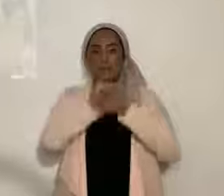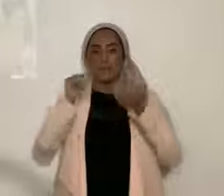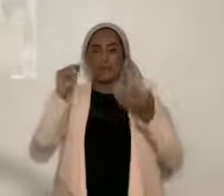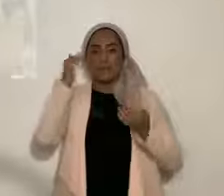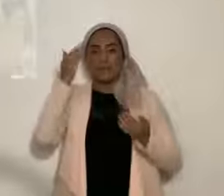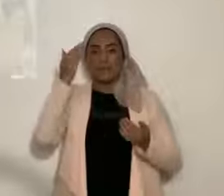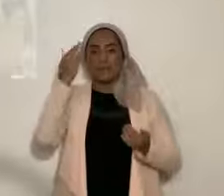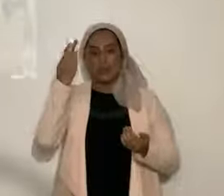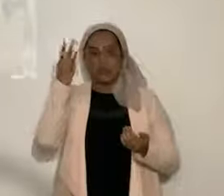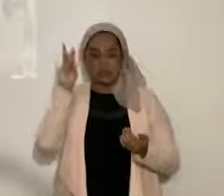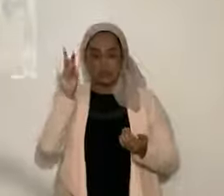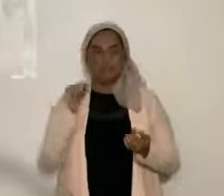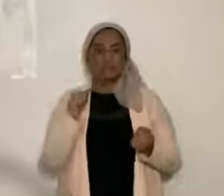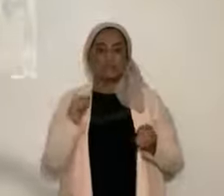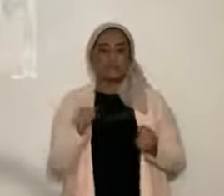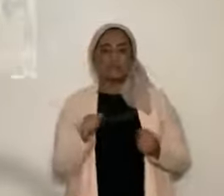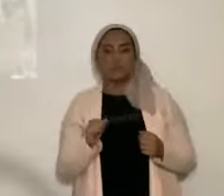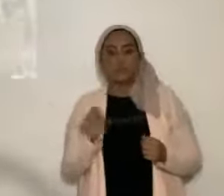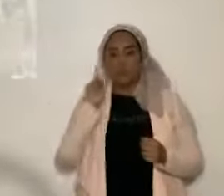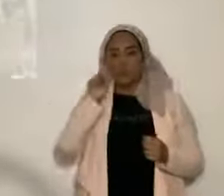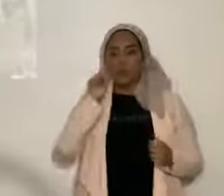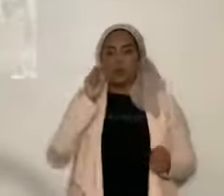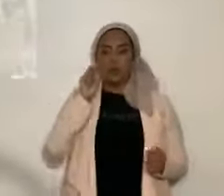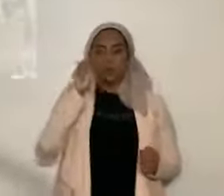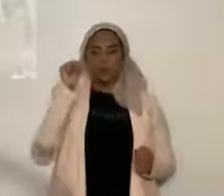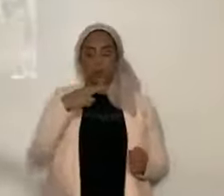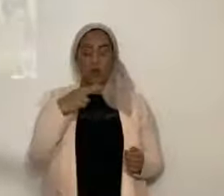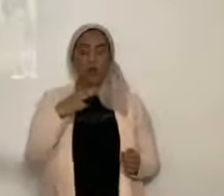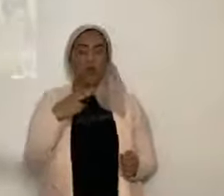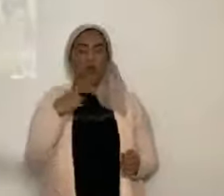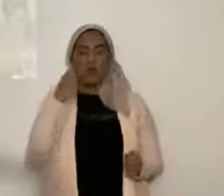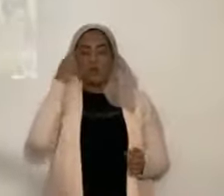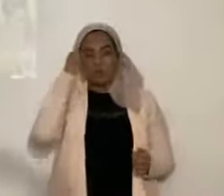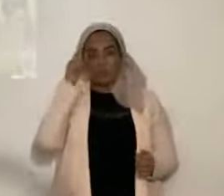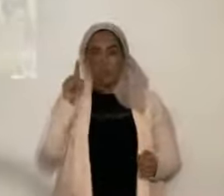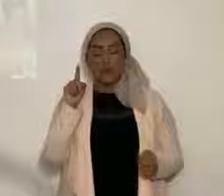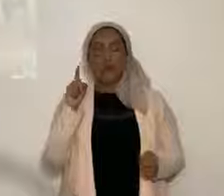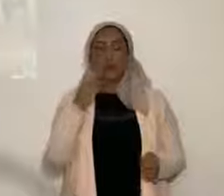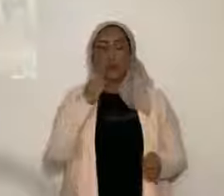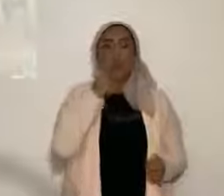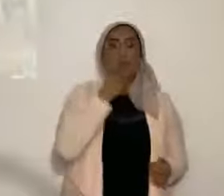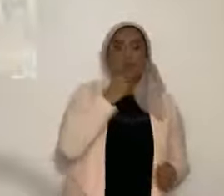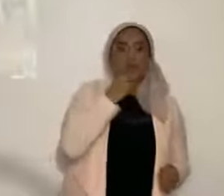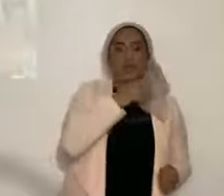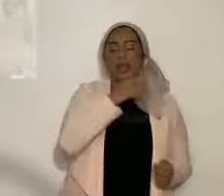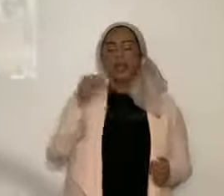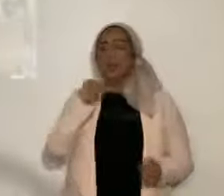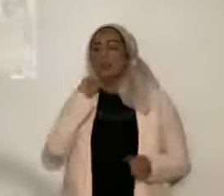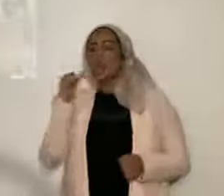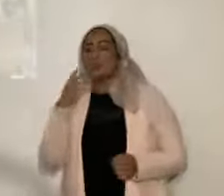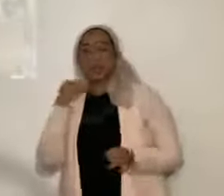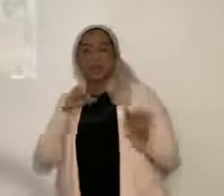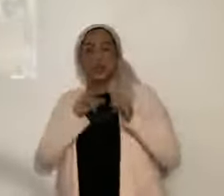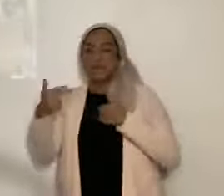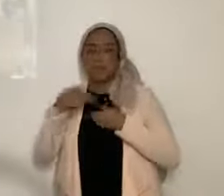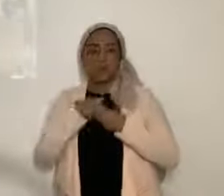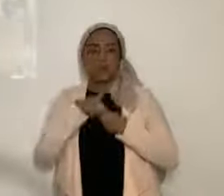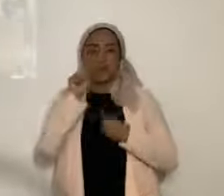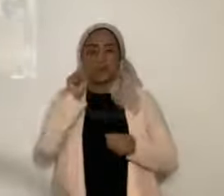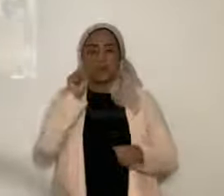16. Una sola Torah, una sola ley, tendrá el natural y el extranjero que mora con